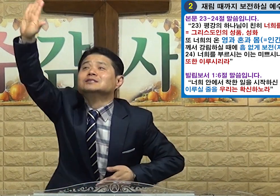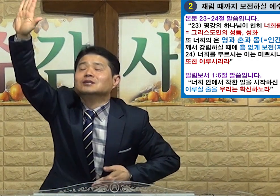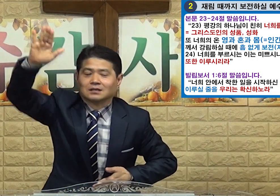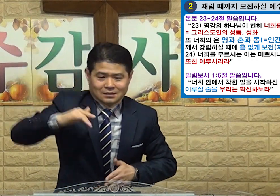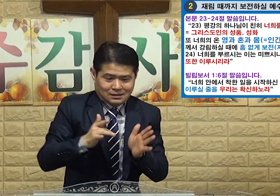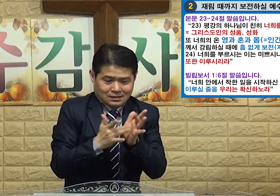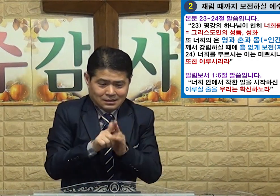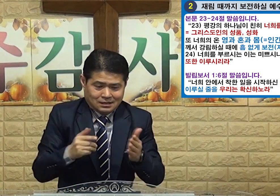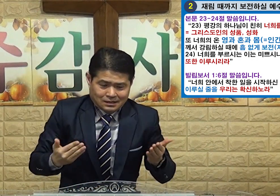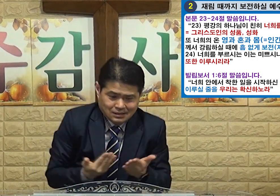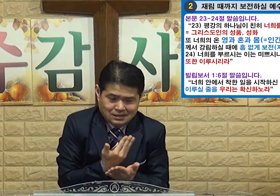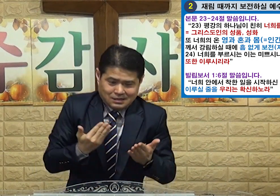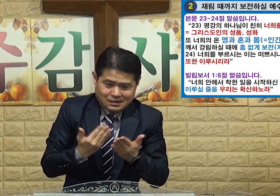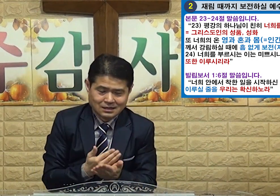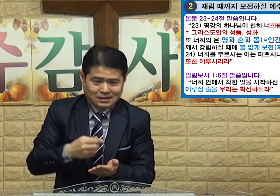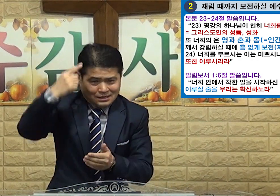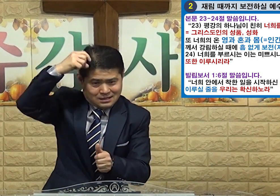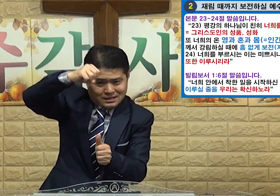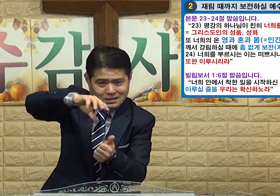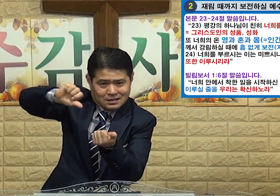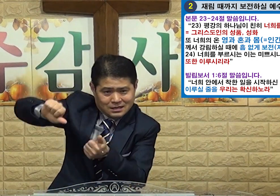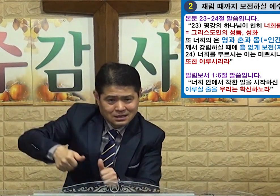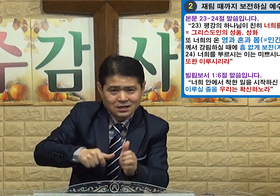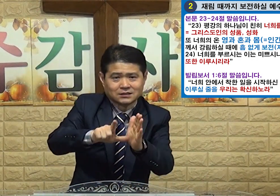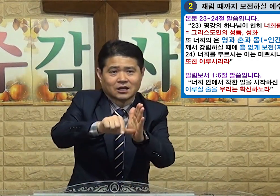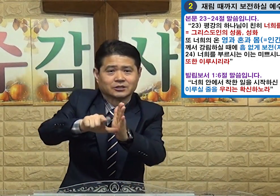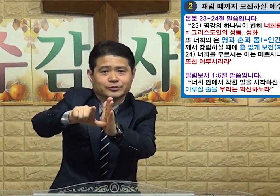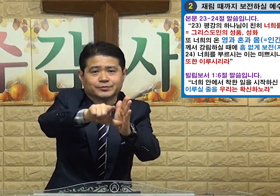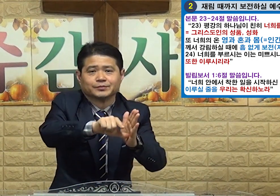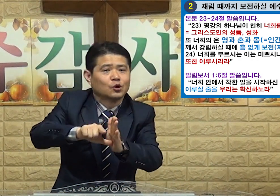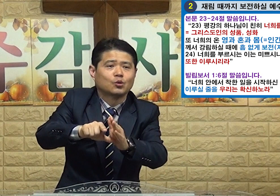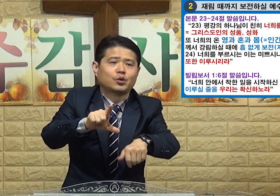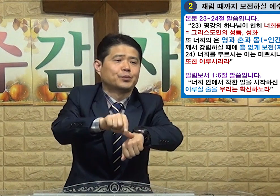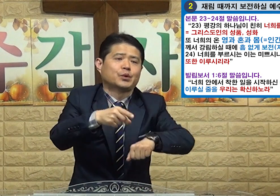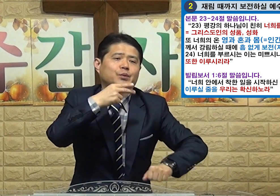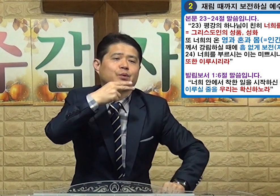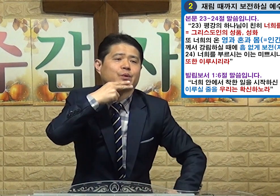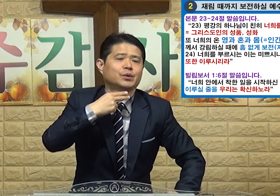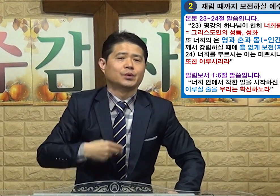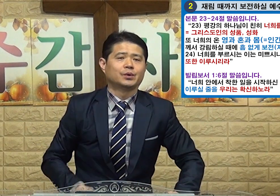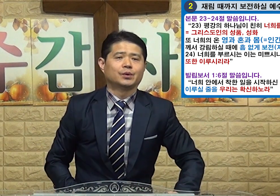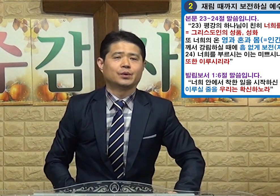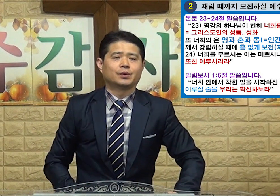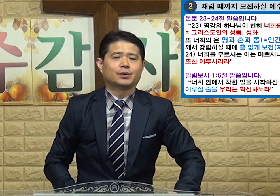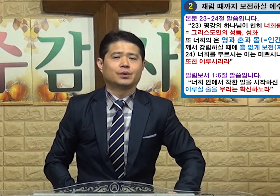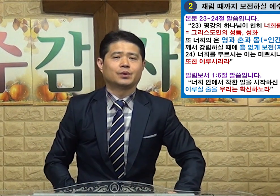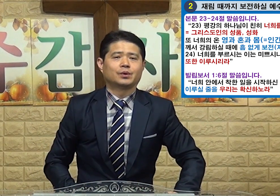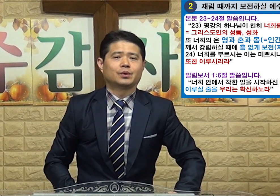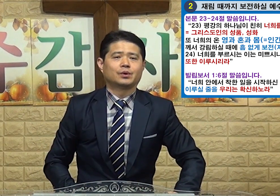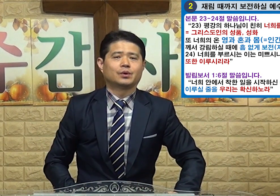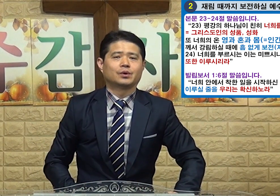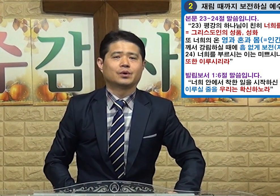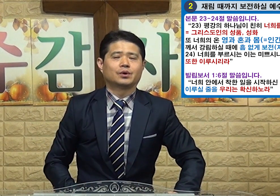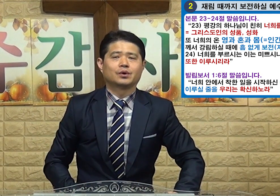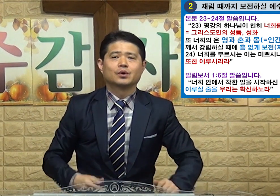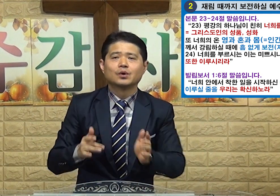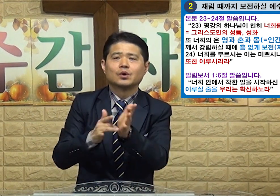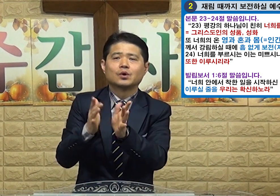펼쳐질지 모릅니다. 그럴 때 우리가 잠시만 기다리세요. 우리가 좀 일 좀 할게요. 그때는 시간이 없다는 것입니다.